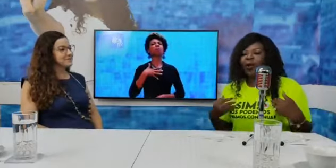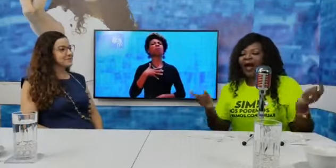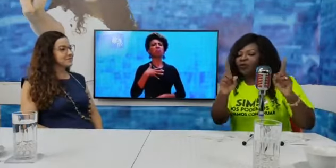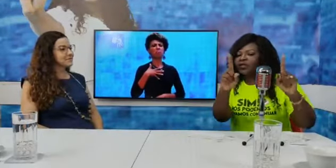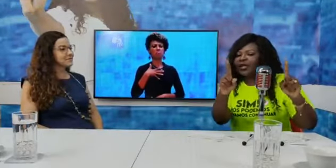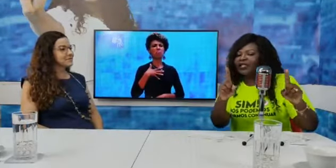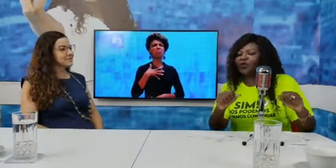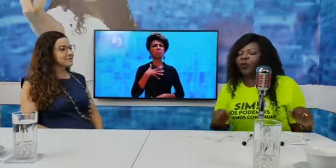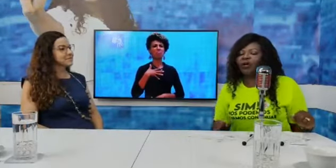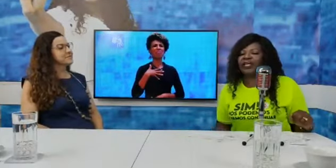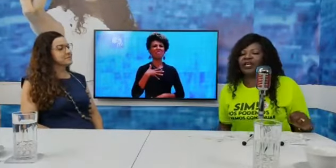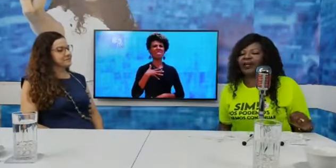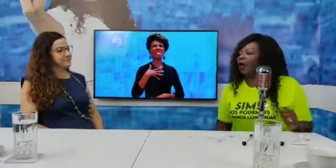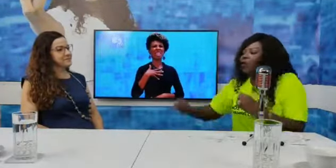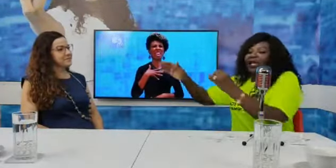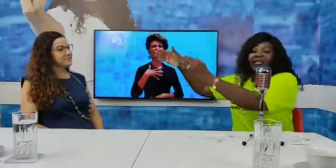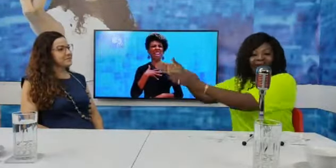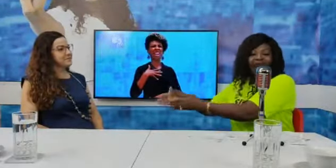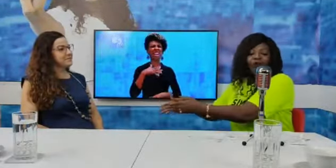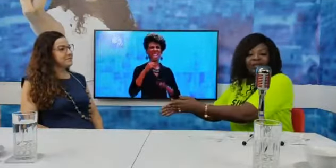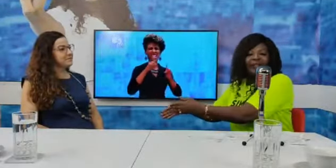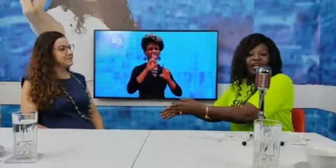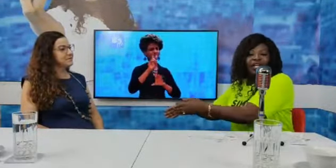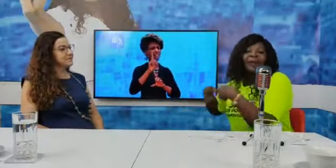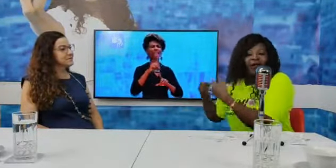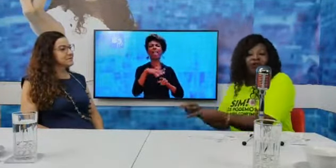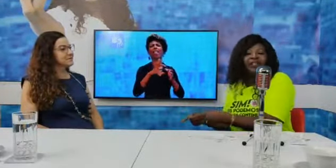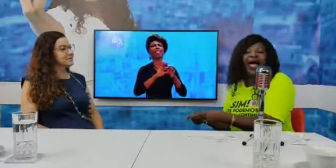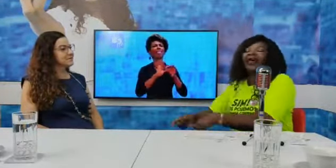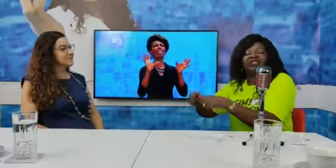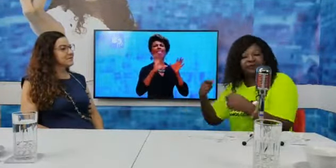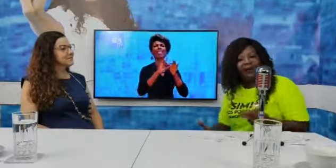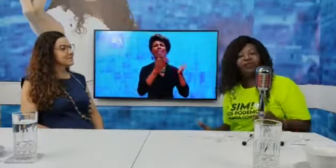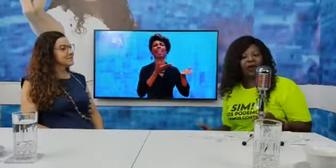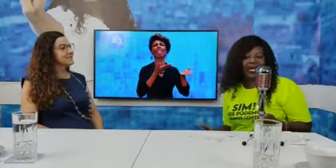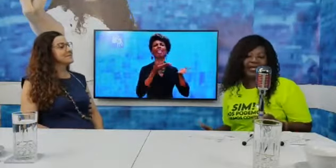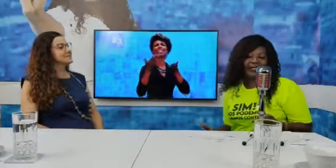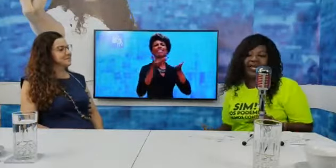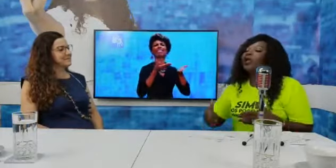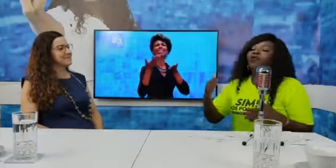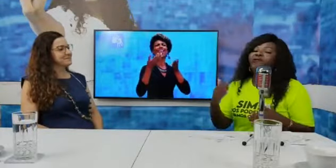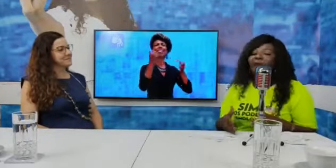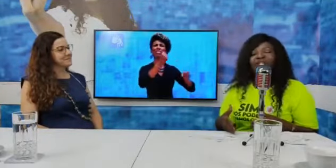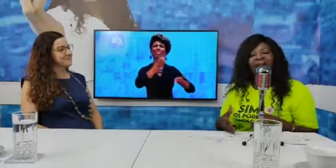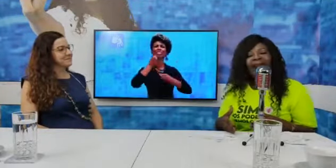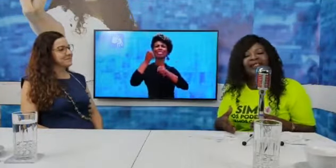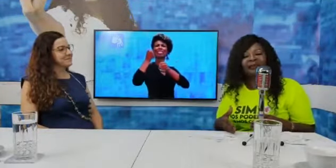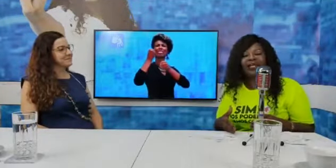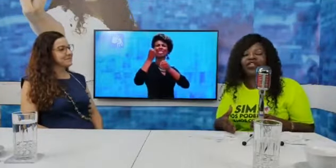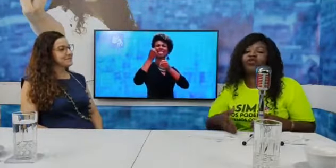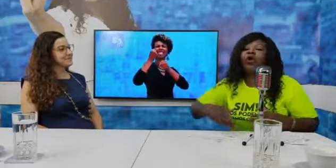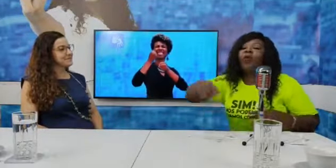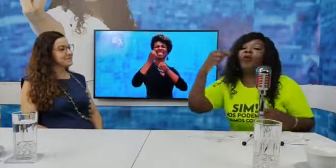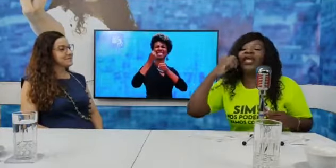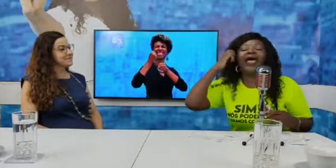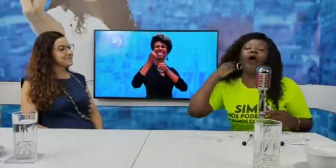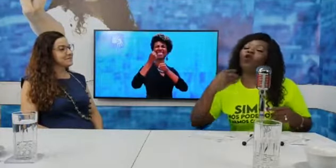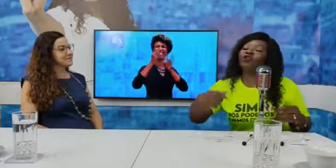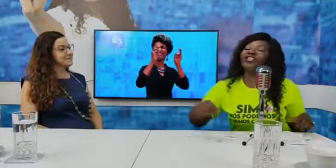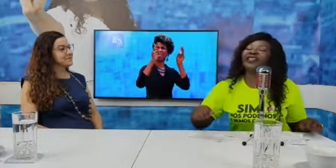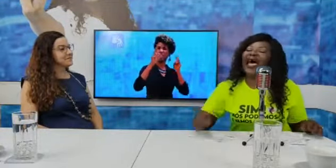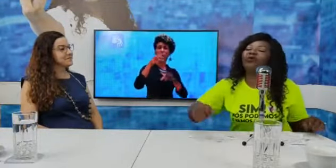me sinto honrada, não tenha isso como crítica, não. E está à vontade aqui para convidá-la. Vamos fortalecer, vamos trabalhar em cima disso,